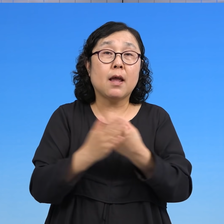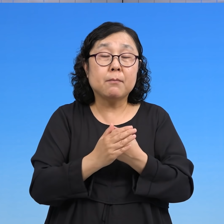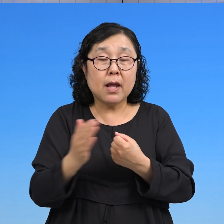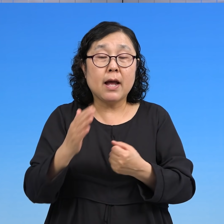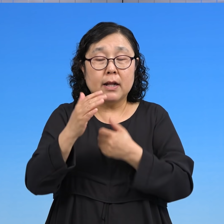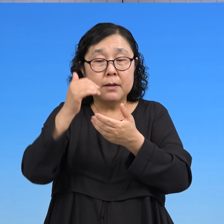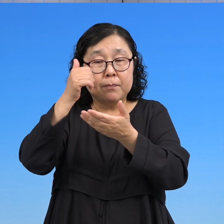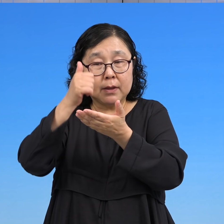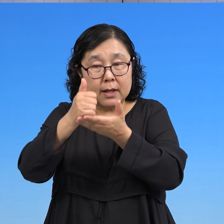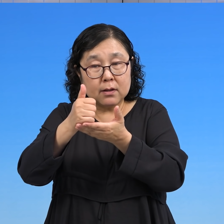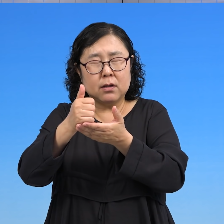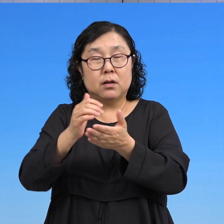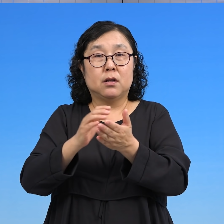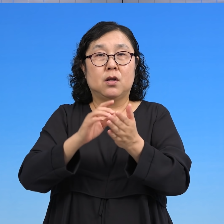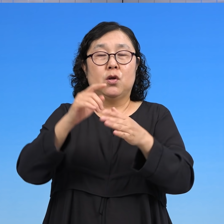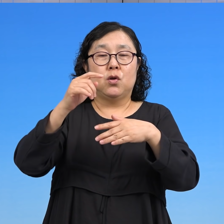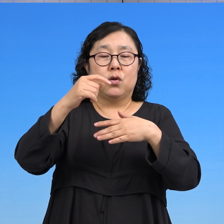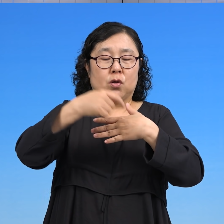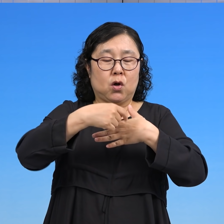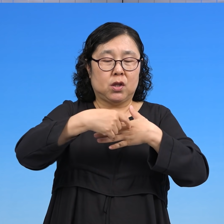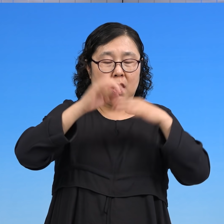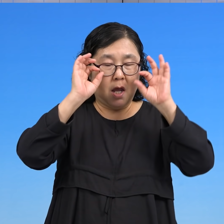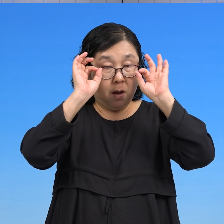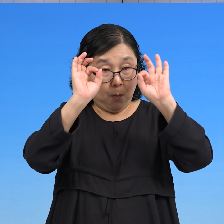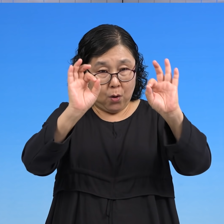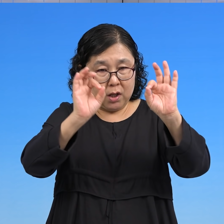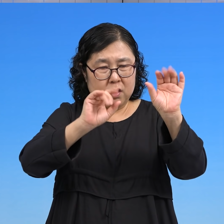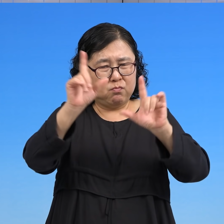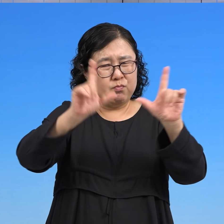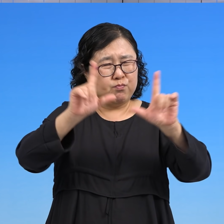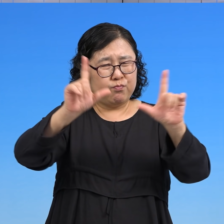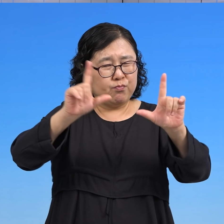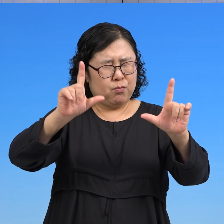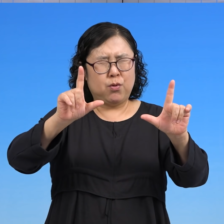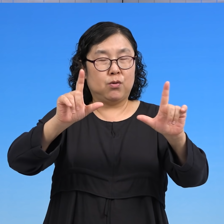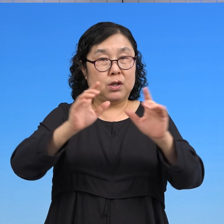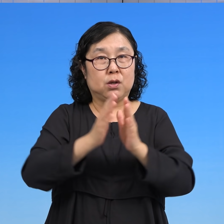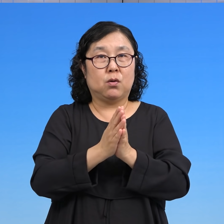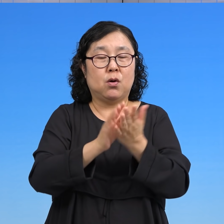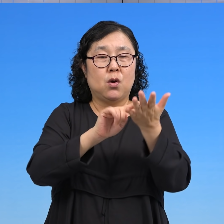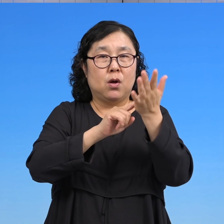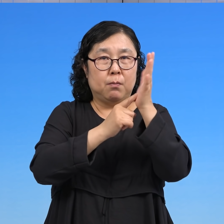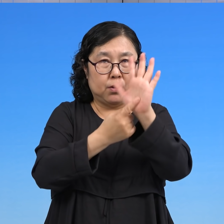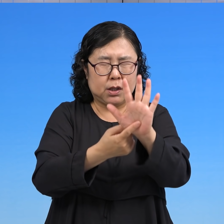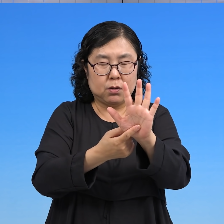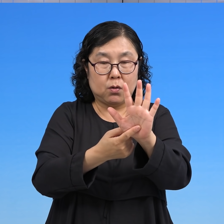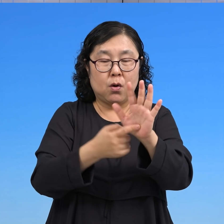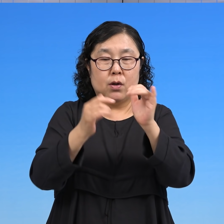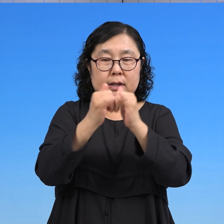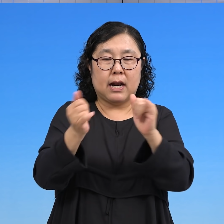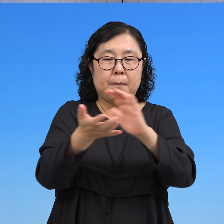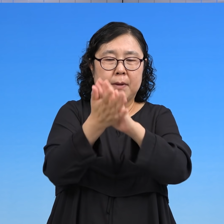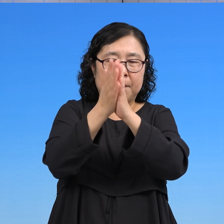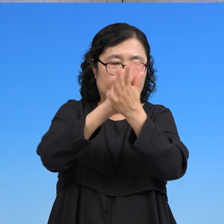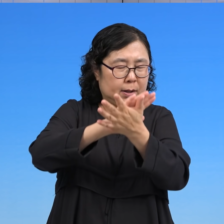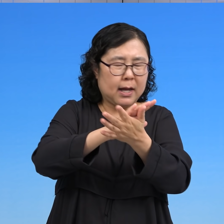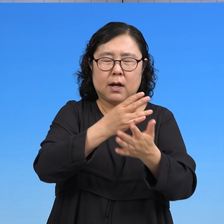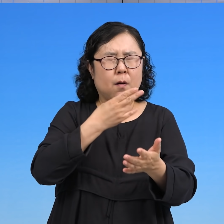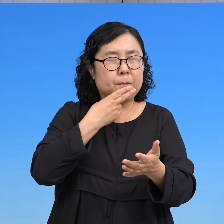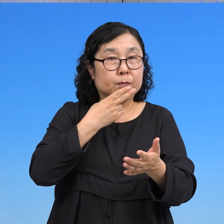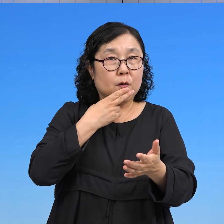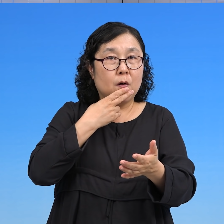하나님께서는 그런 어떤 현상들로, 외적인 표징으로 사람이 변화되는 것이 아니라